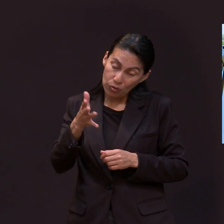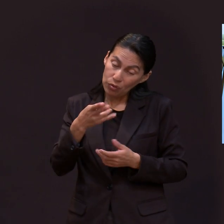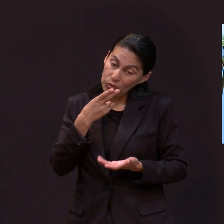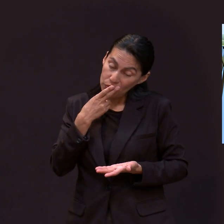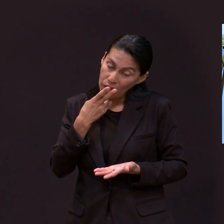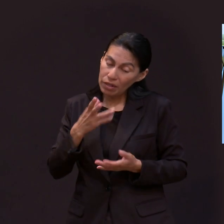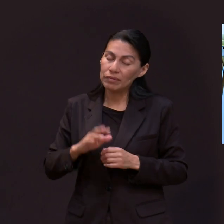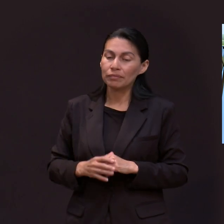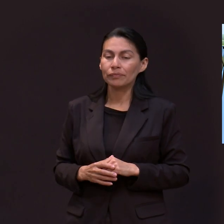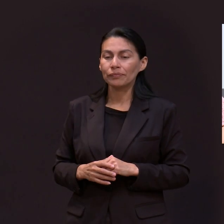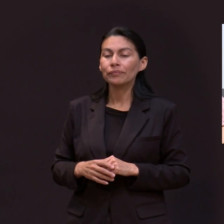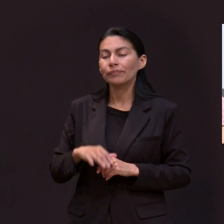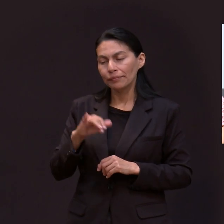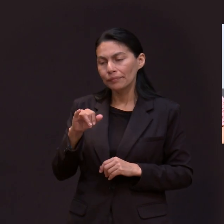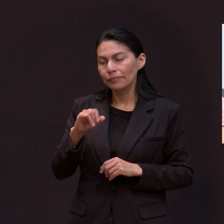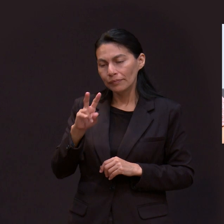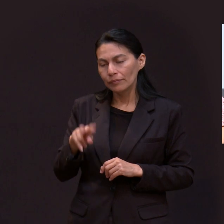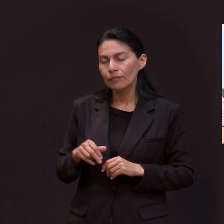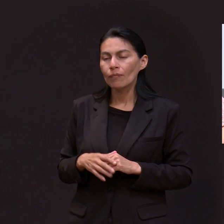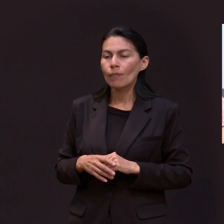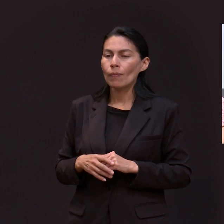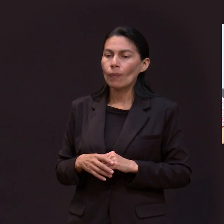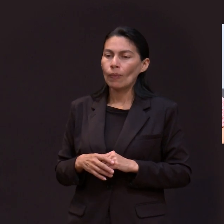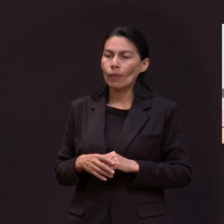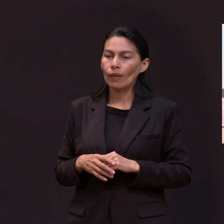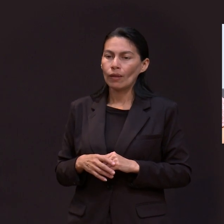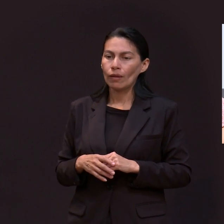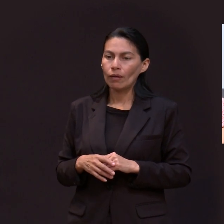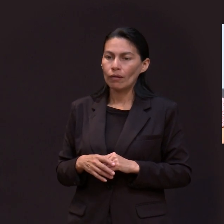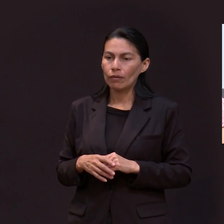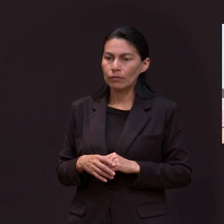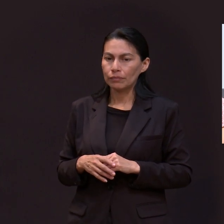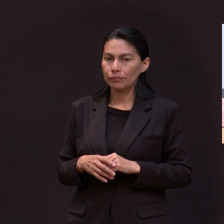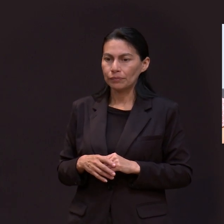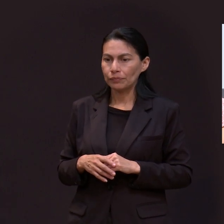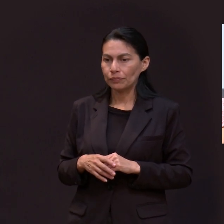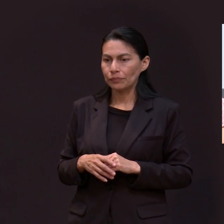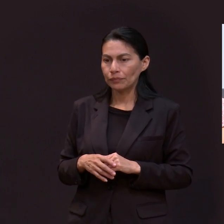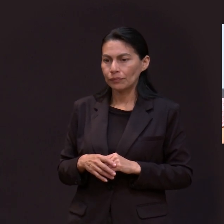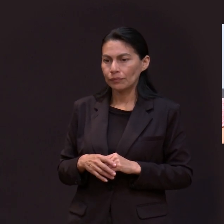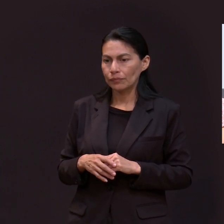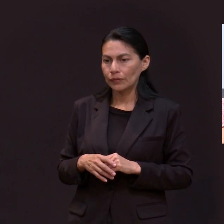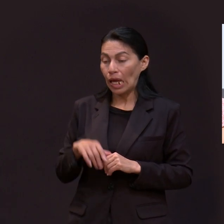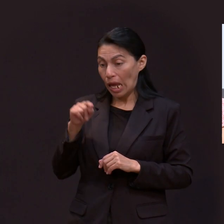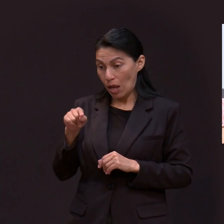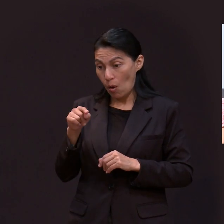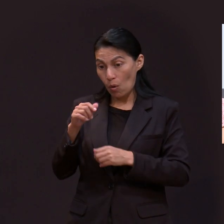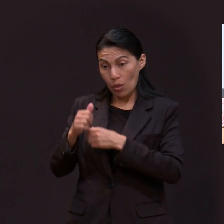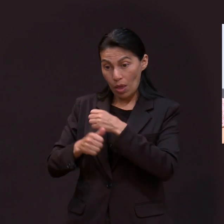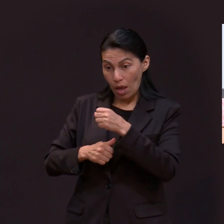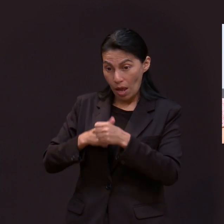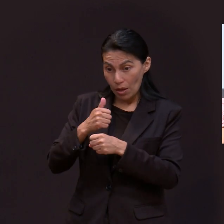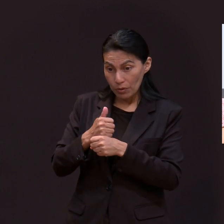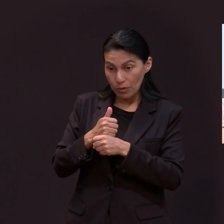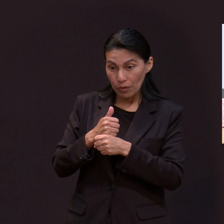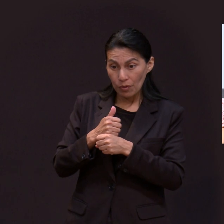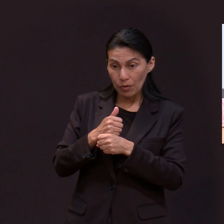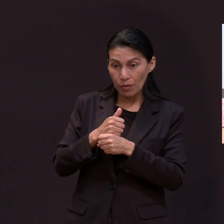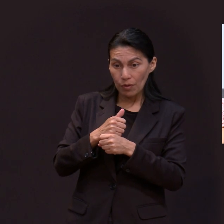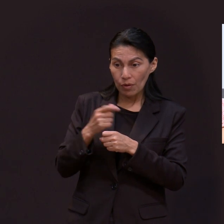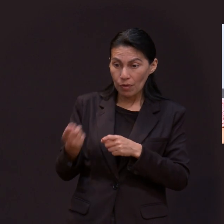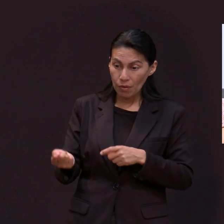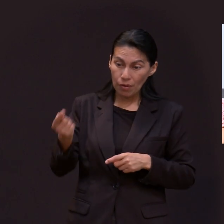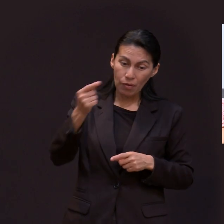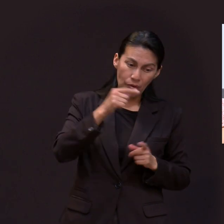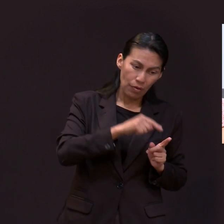para algo y me va a servir luego entonces éste después de allí estuvimos un